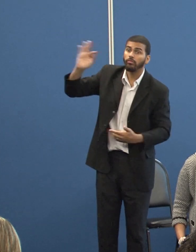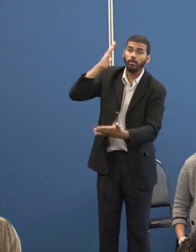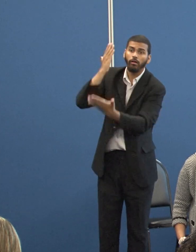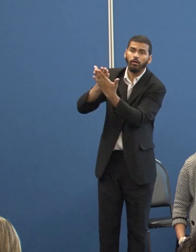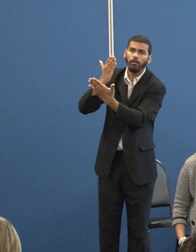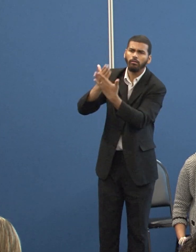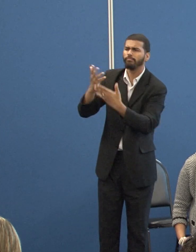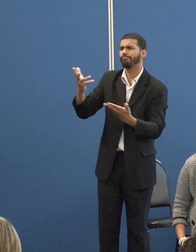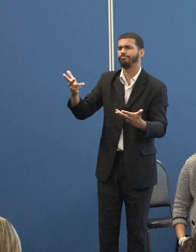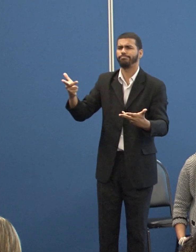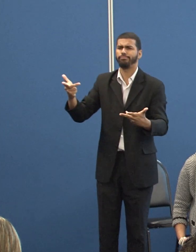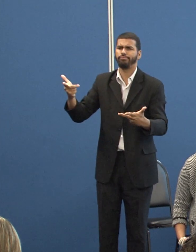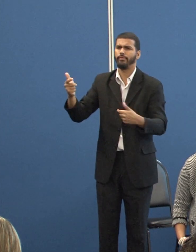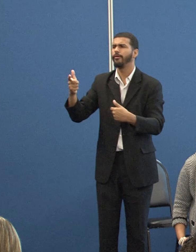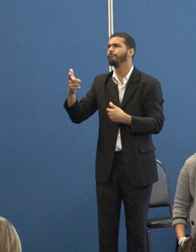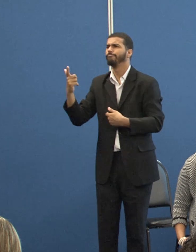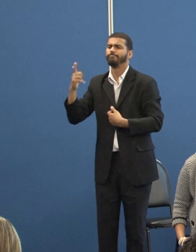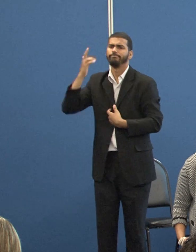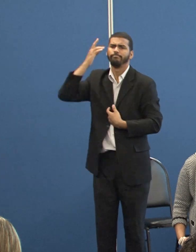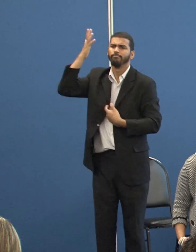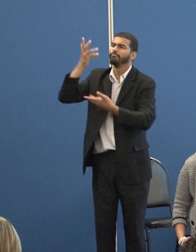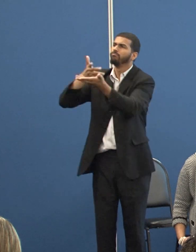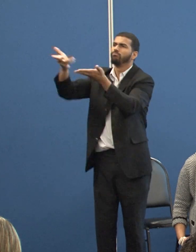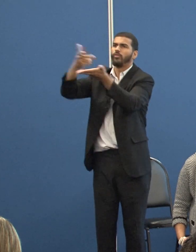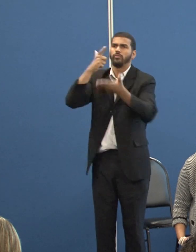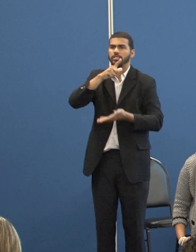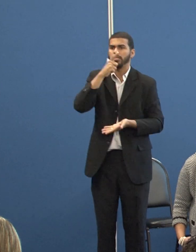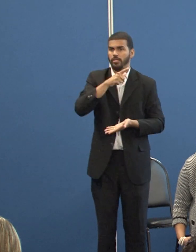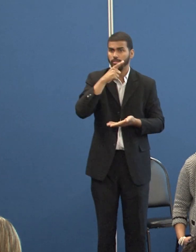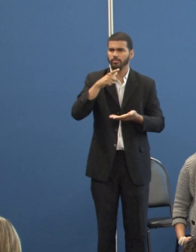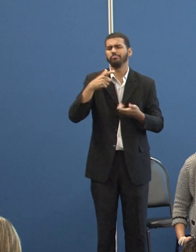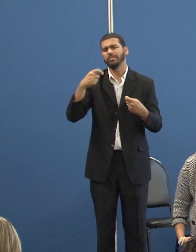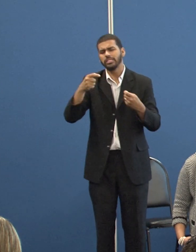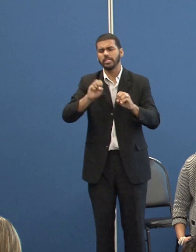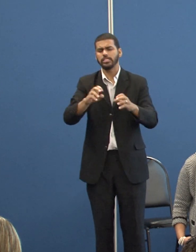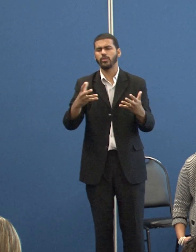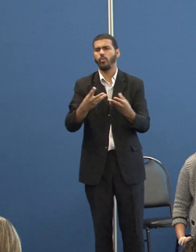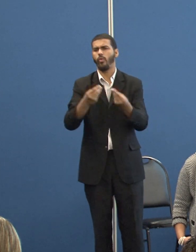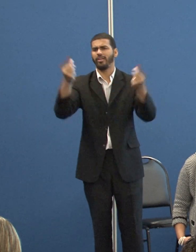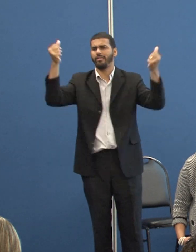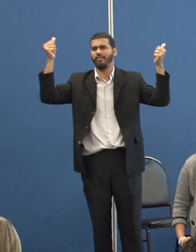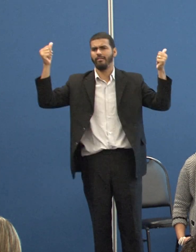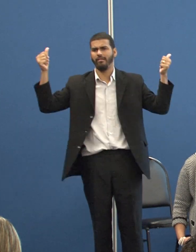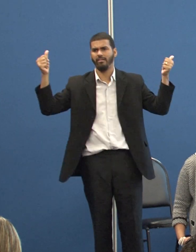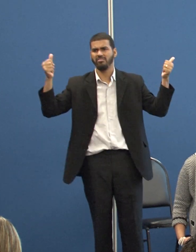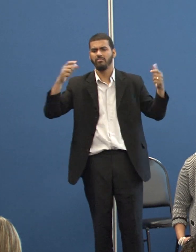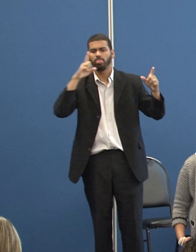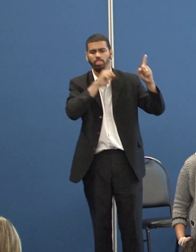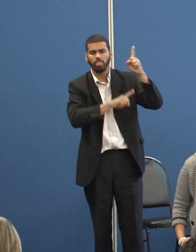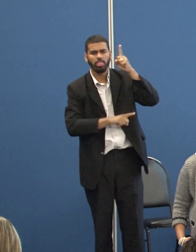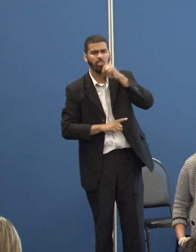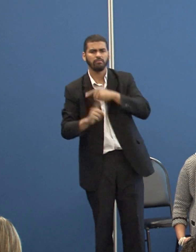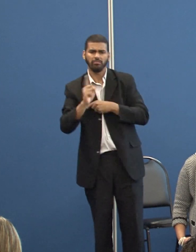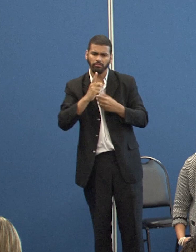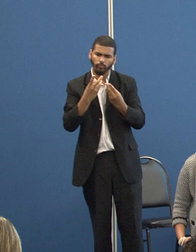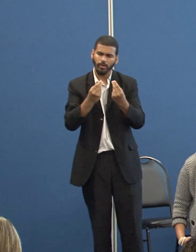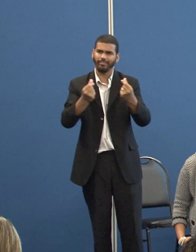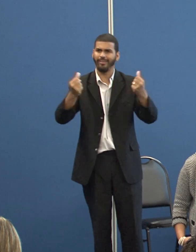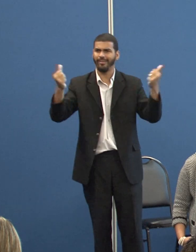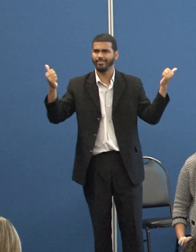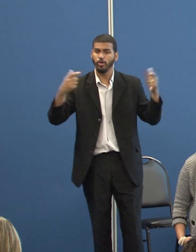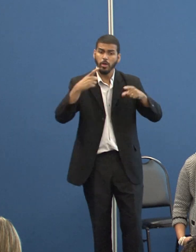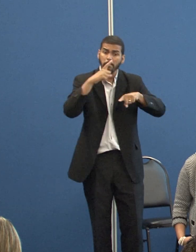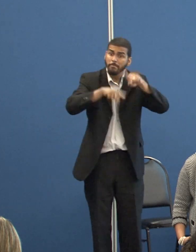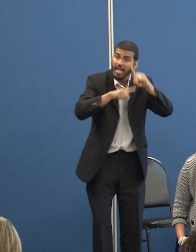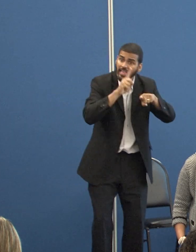de qualidade. Né? O que a gente precisa oferecer é esse ensino. É a partir de um grupo de pesquisa, é a partir de um material que é produzido,